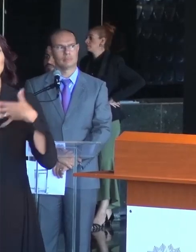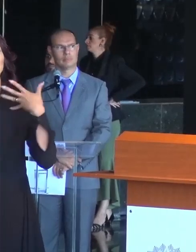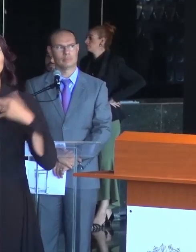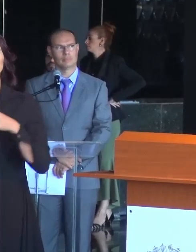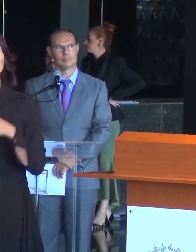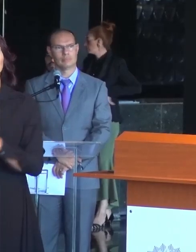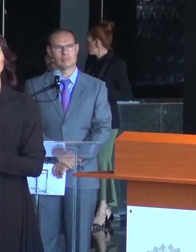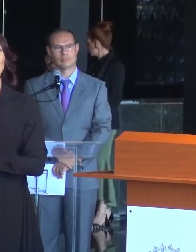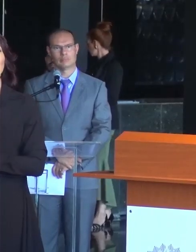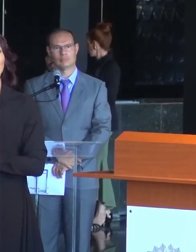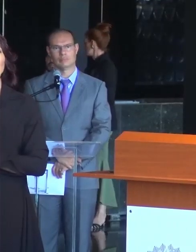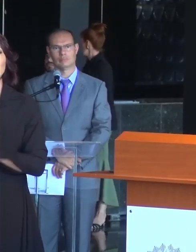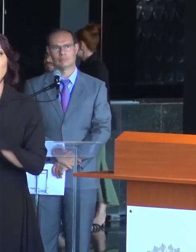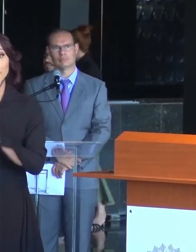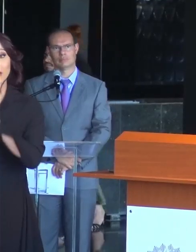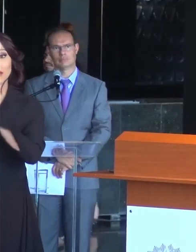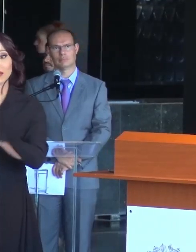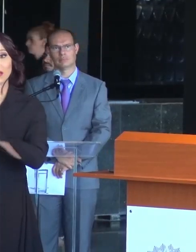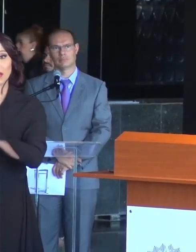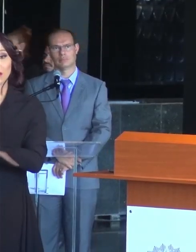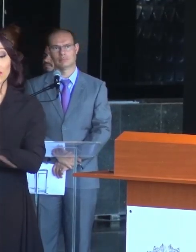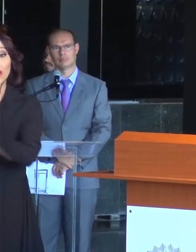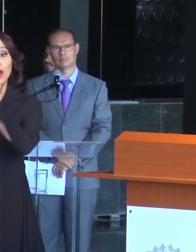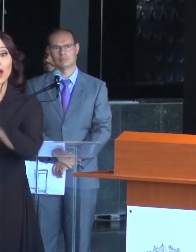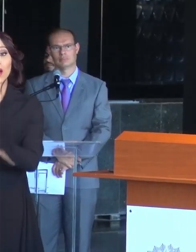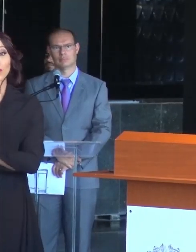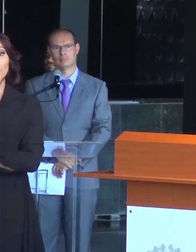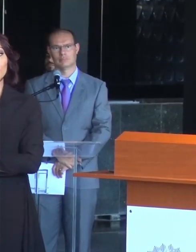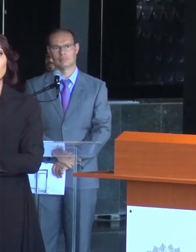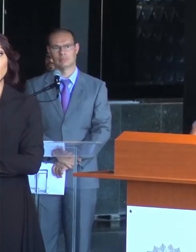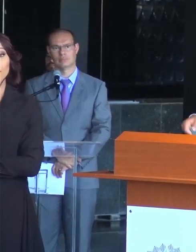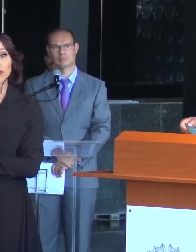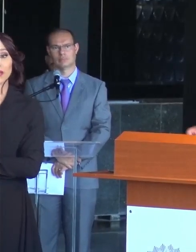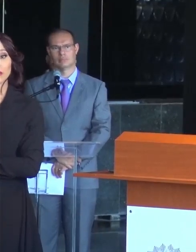de setembro de 1990, nascia